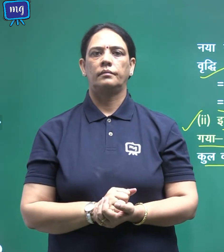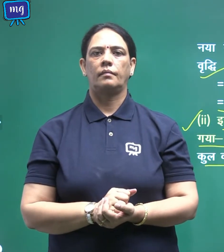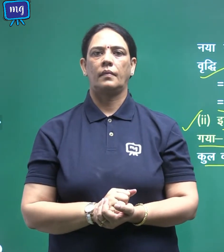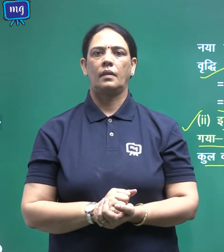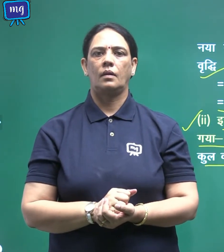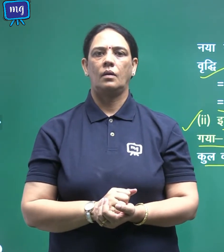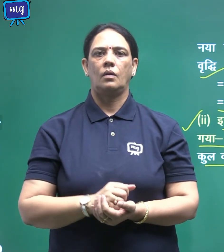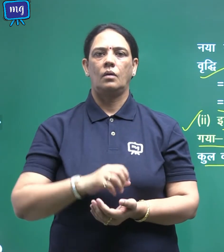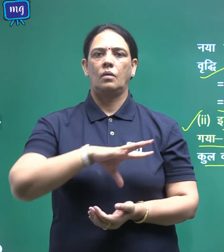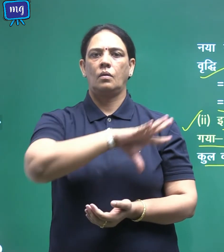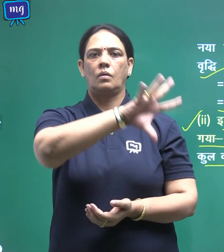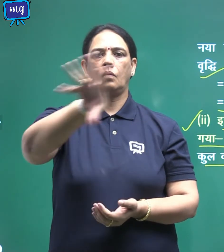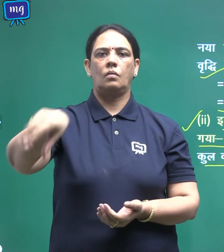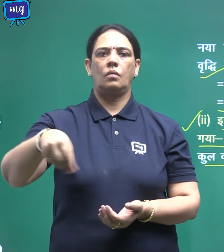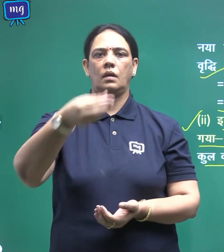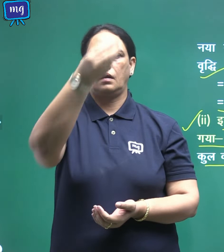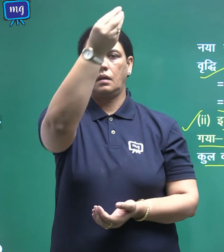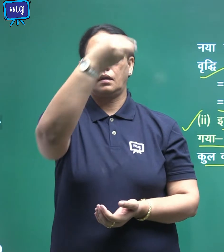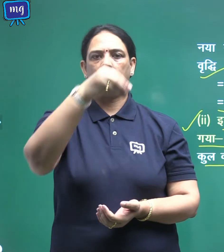कुल कमी